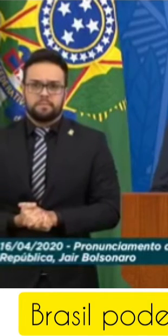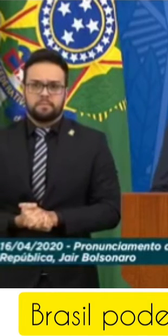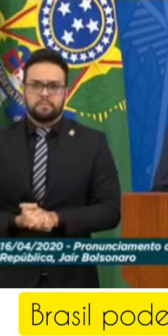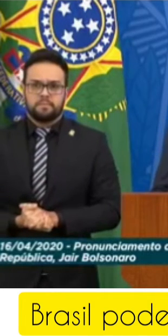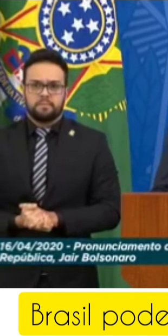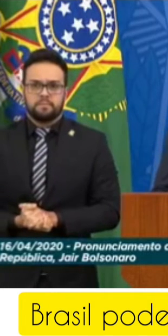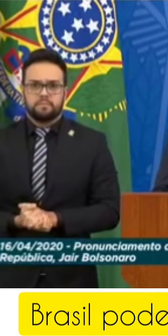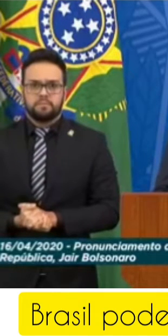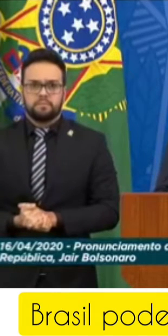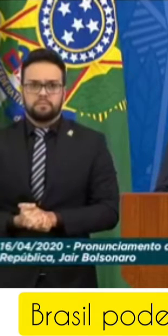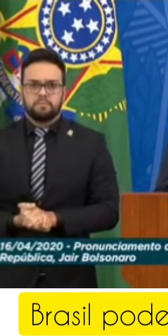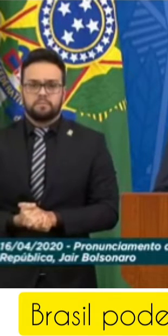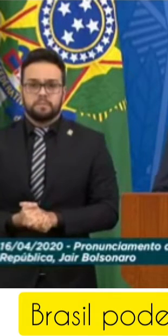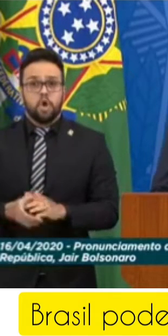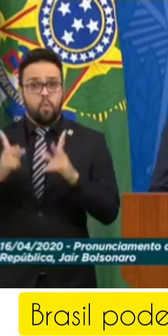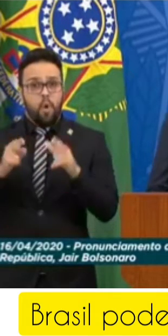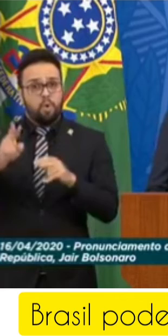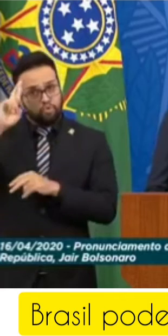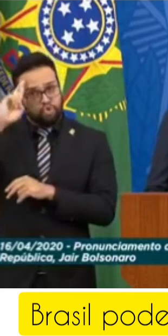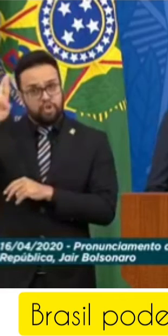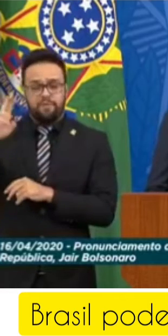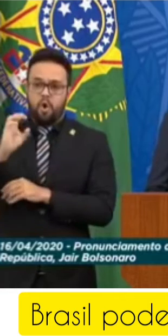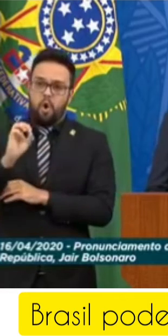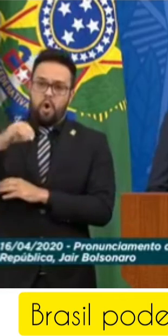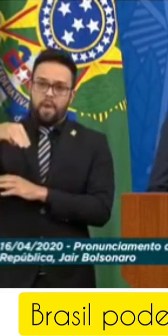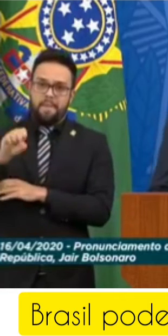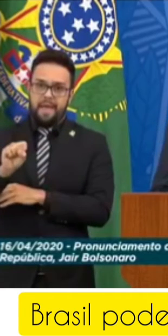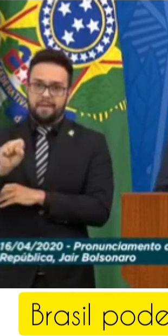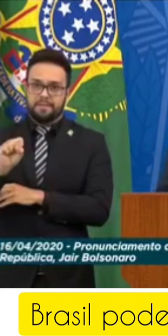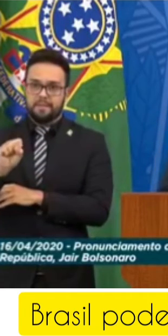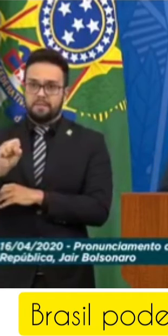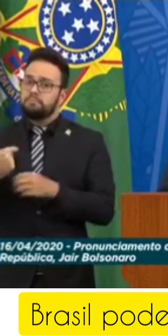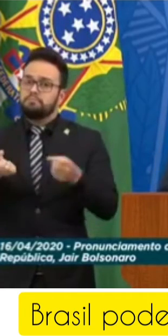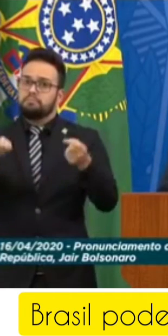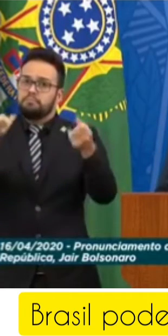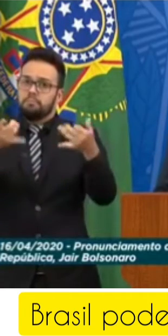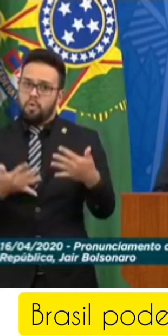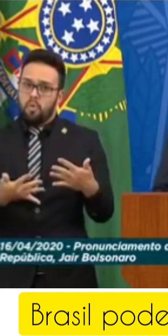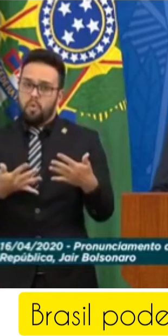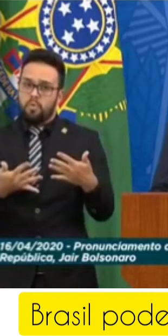o chefe da OMS, o Brasil não é diferente.